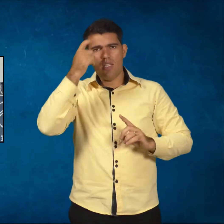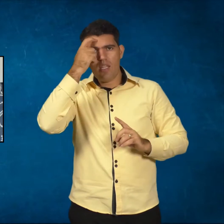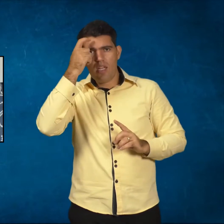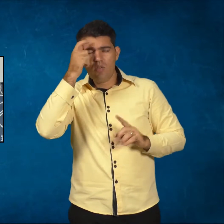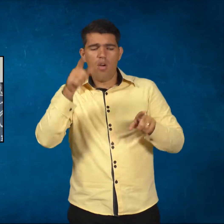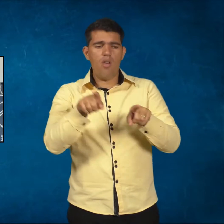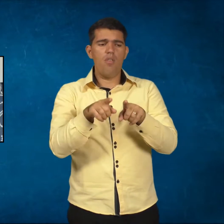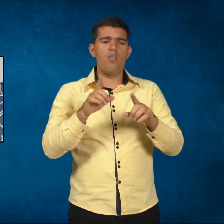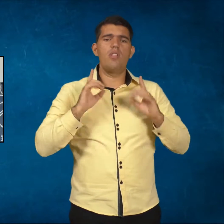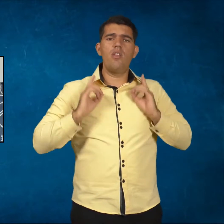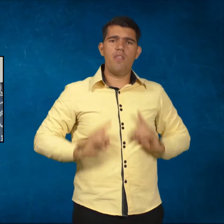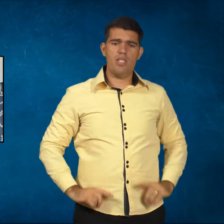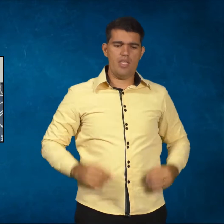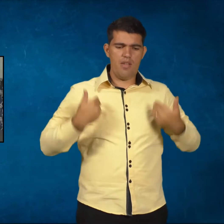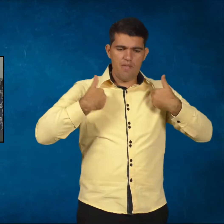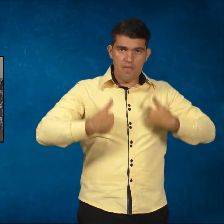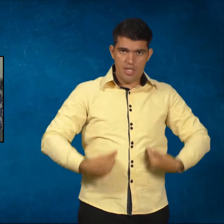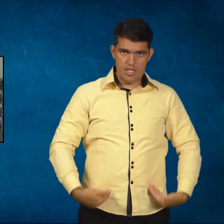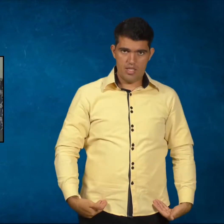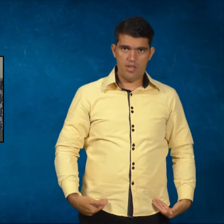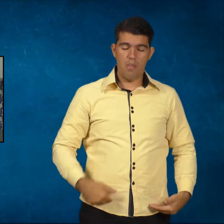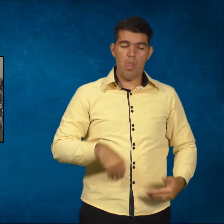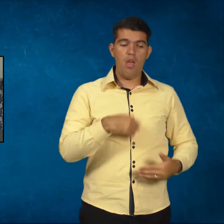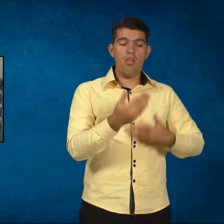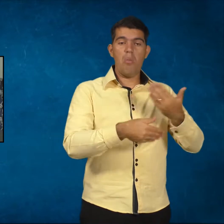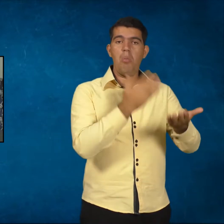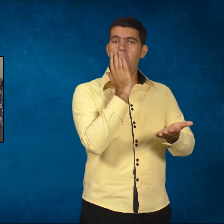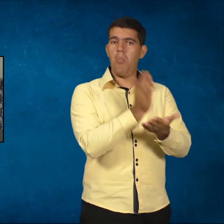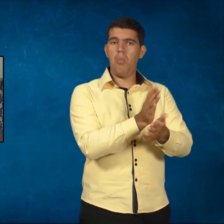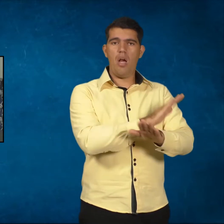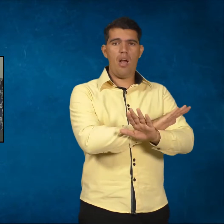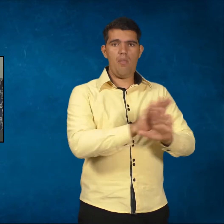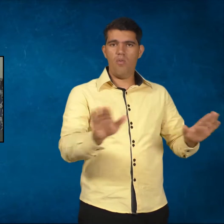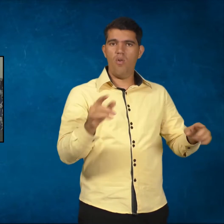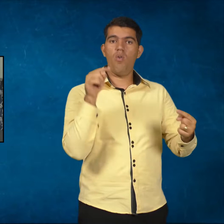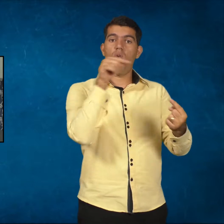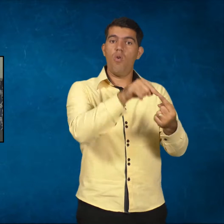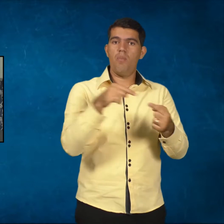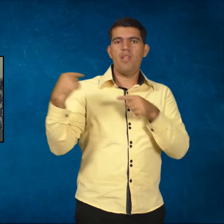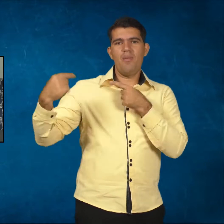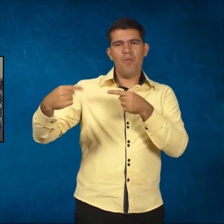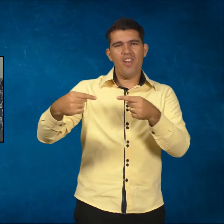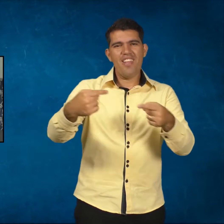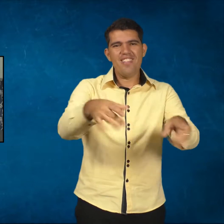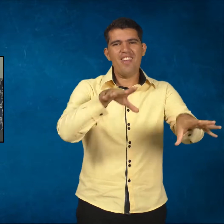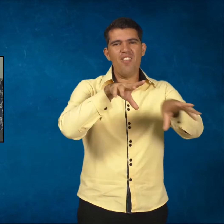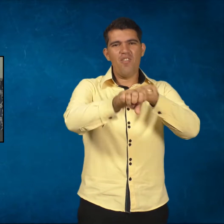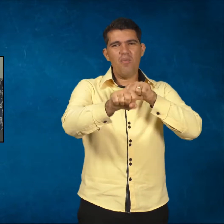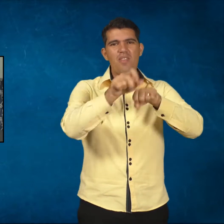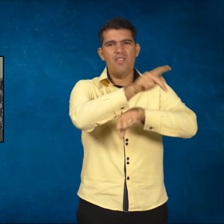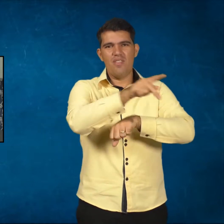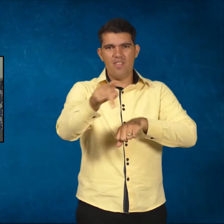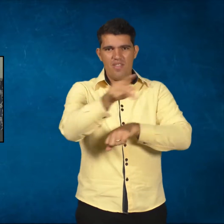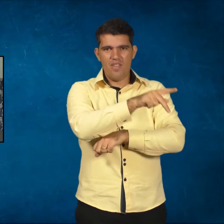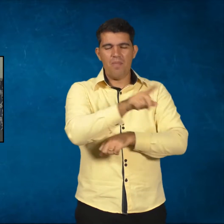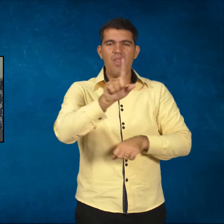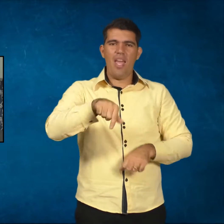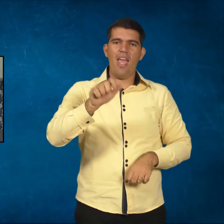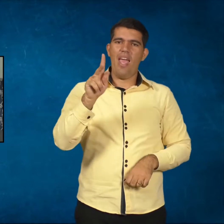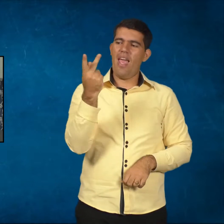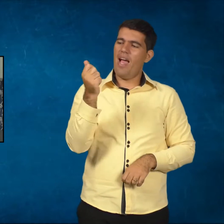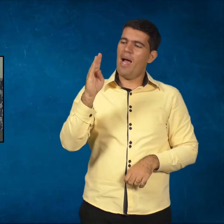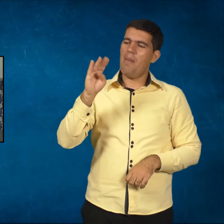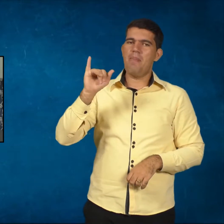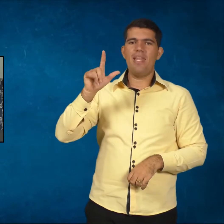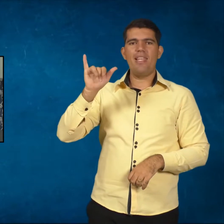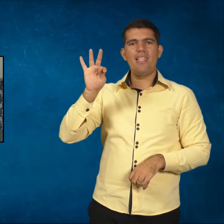e física, nas 4 áreas. Elas foram extintas por uma política de formação de professores que acabou com as